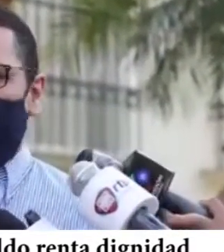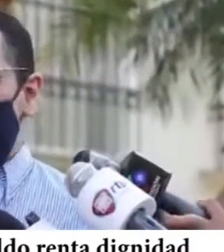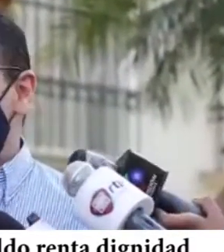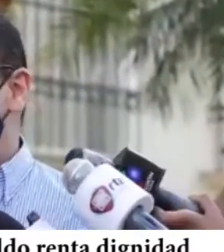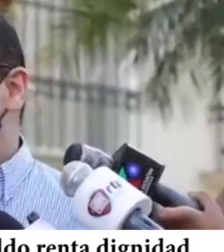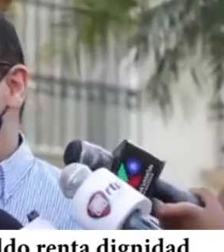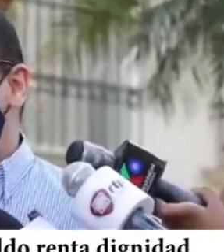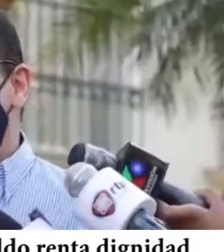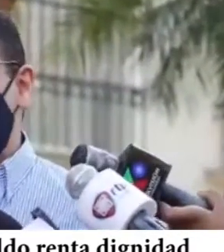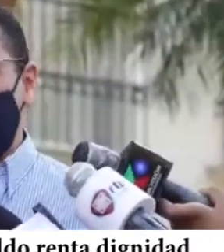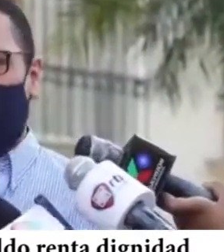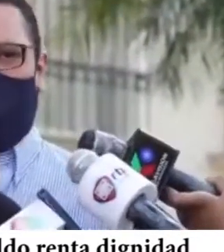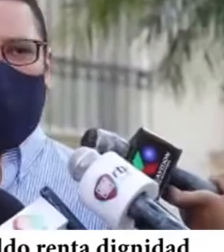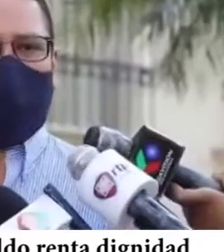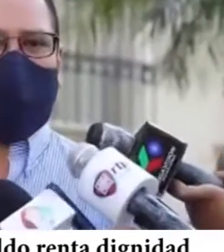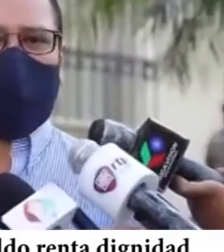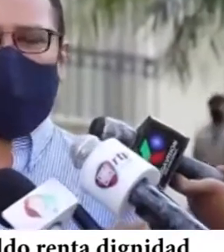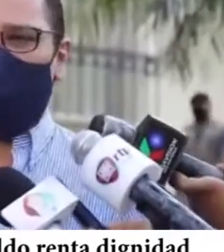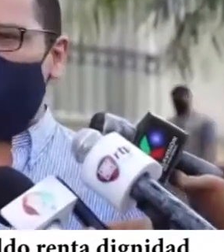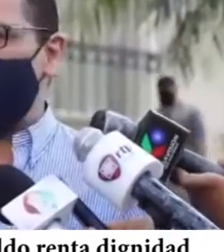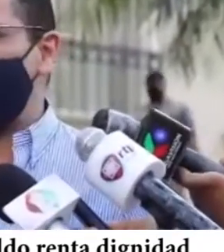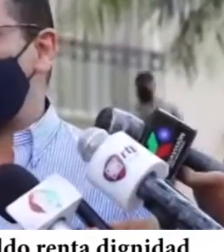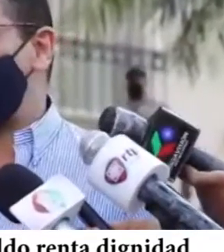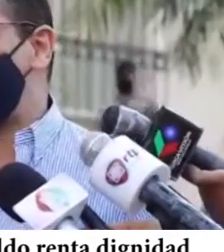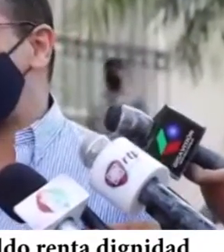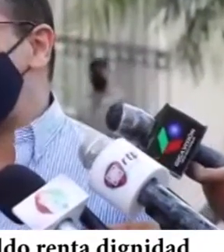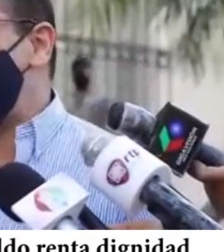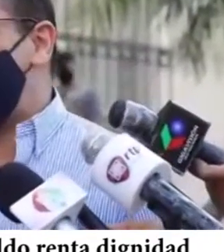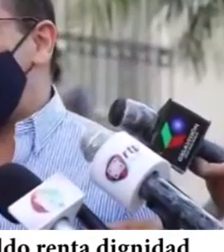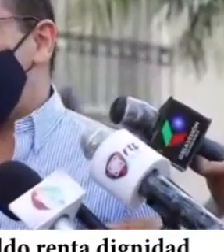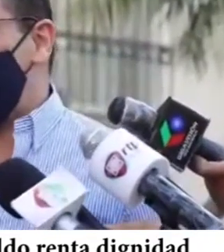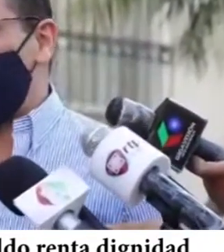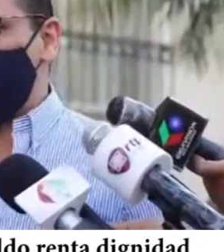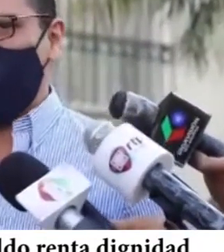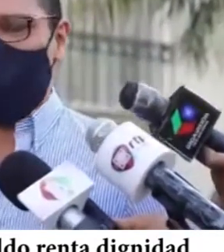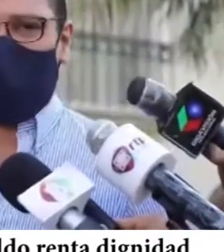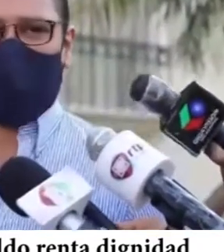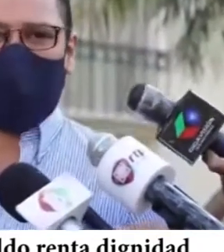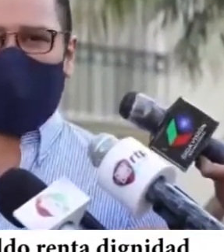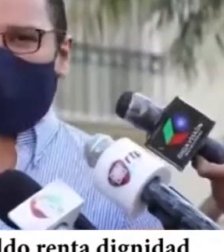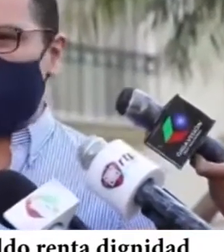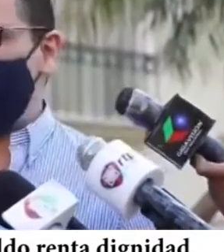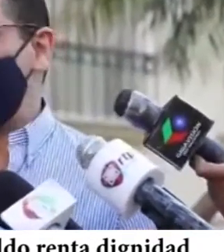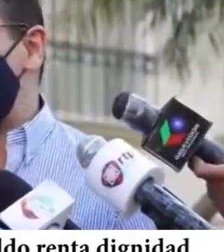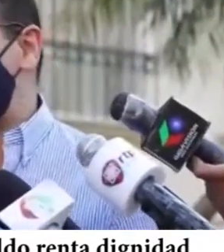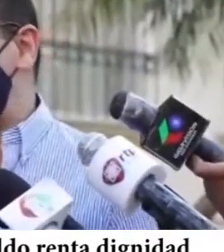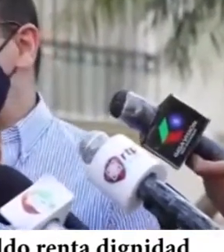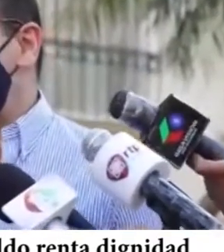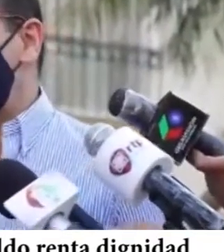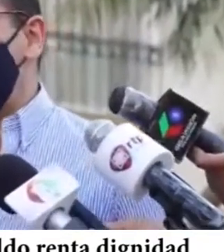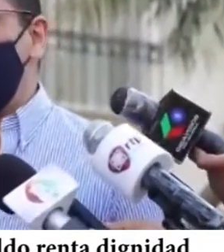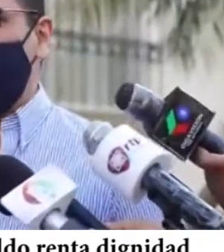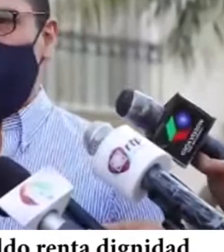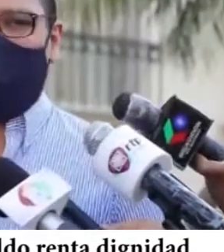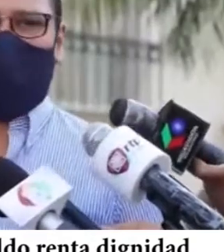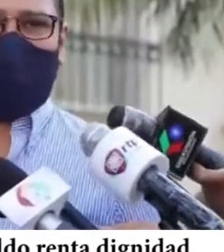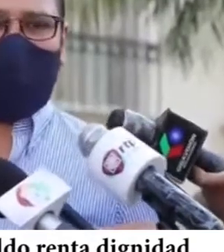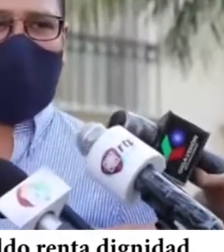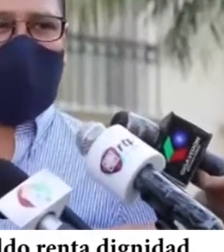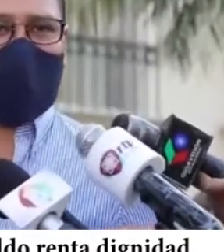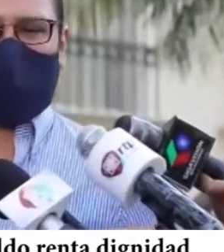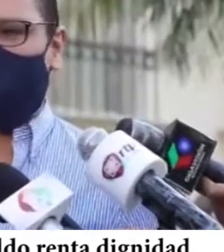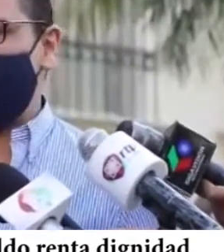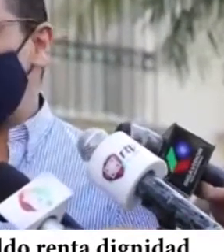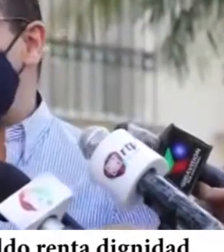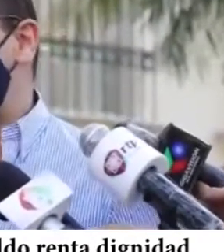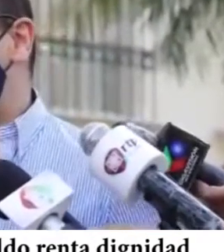y este pago va a ser bancarizado y que obviamente vamos a poder alcanzar a un universo de personas que hoy necesitan con suma